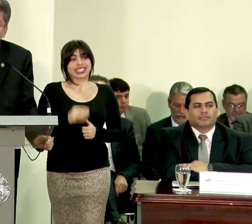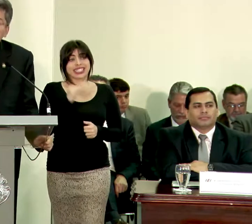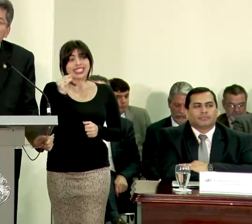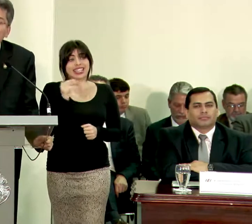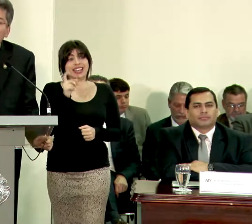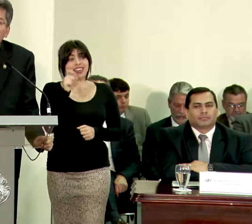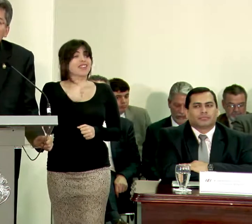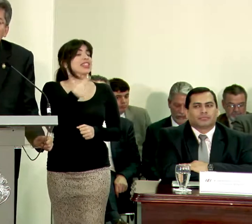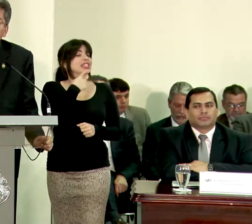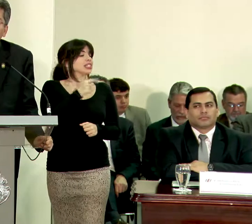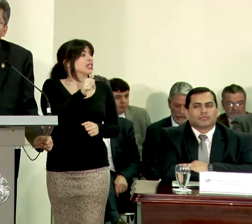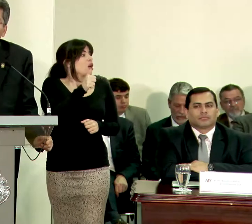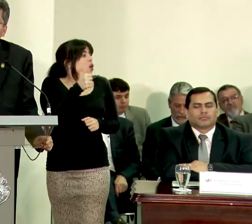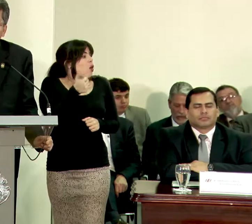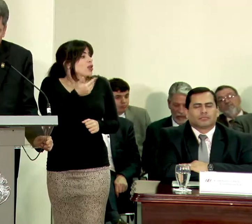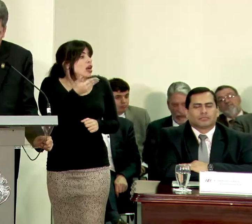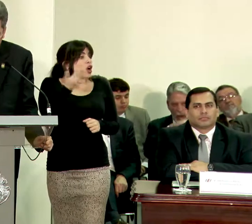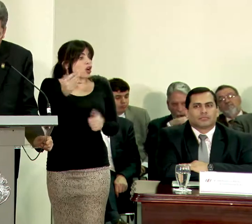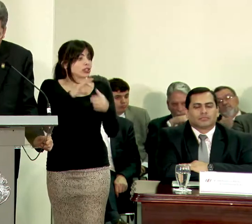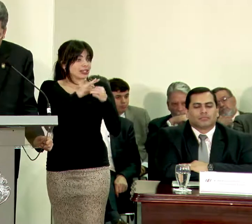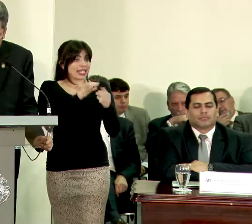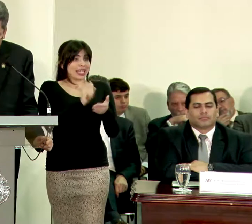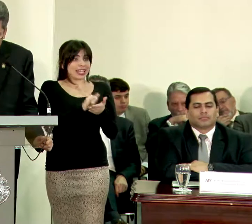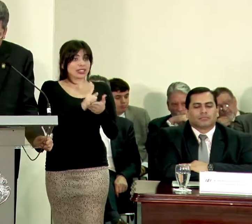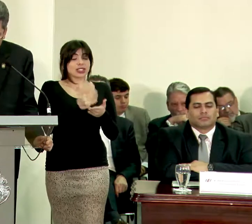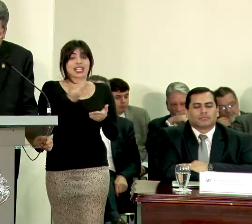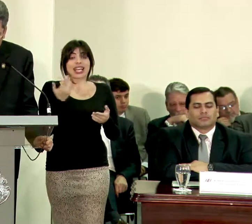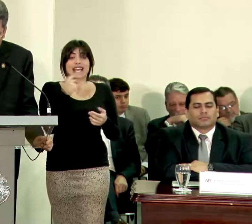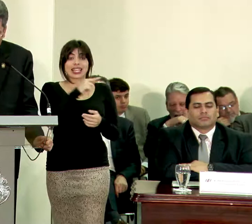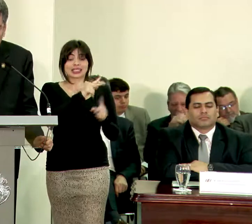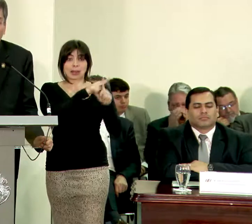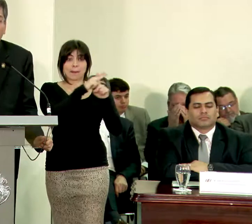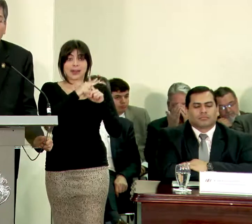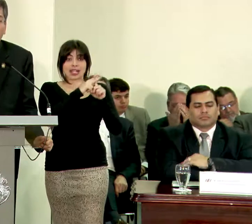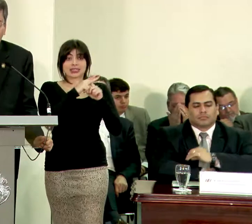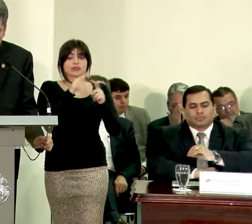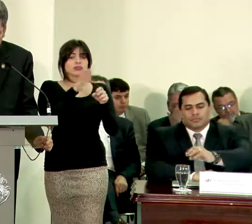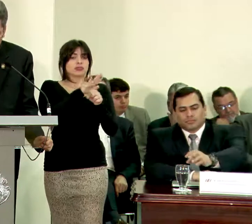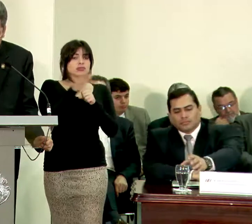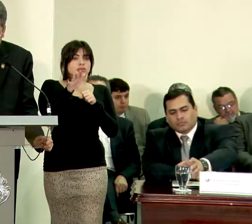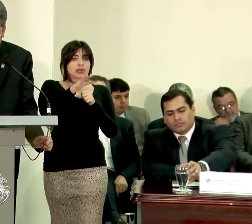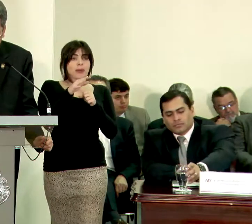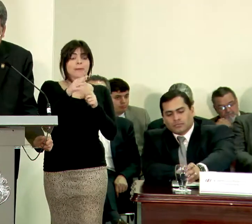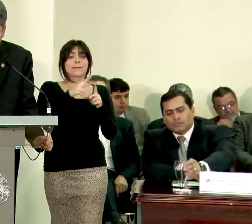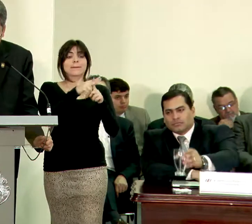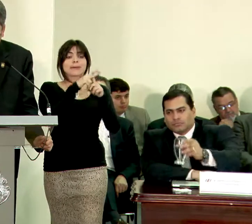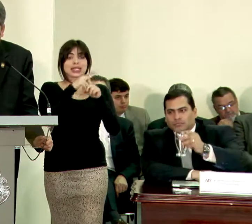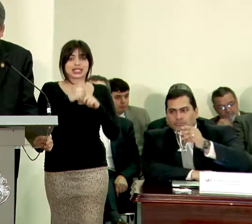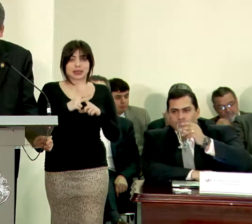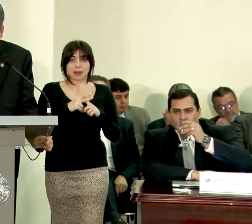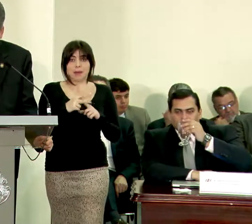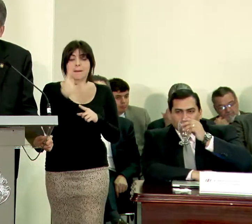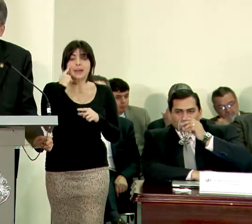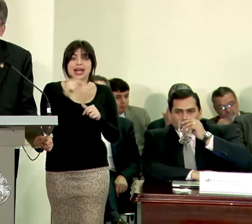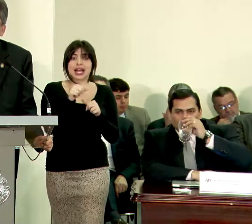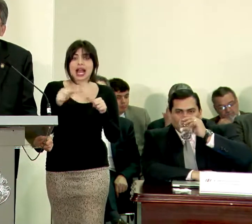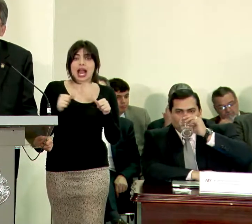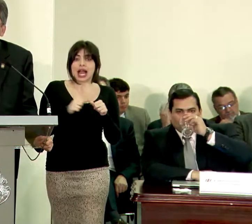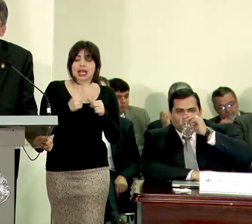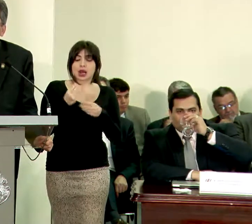Y hay que decir otra cosa en este sentido, que es que estos préstamos son enteramente préstamos para el